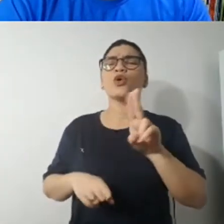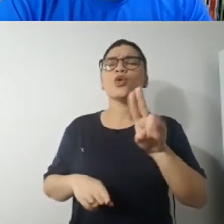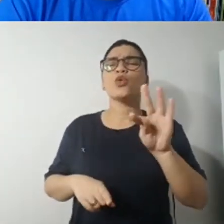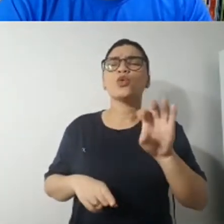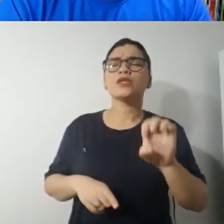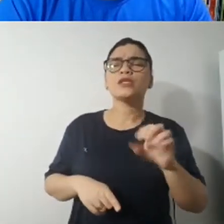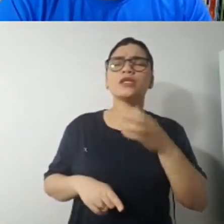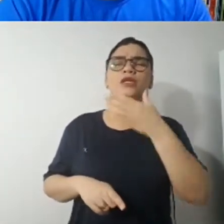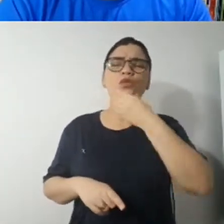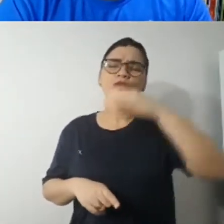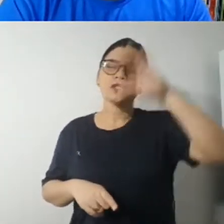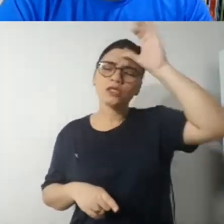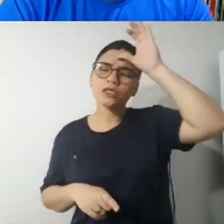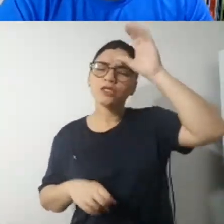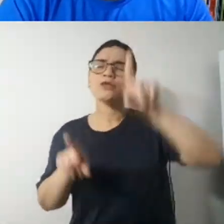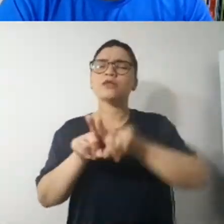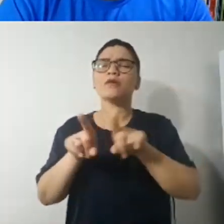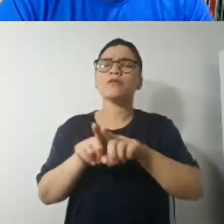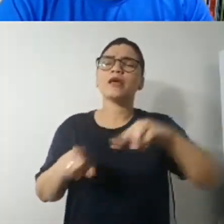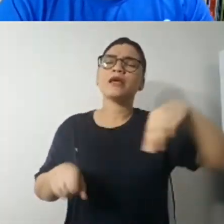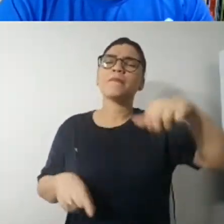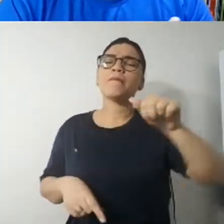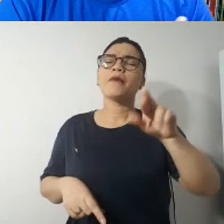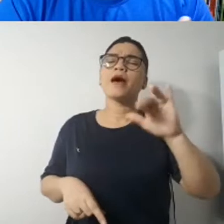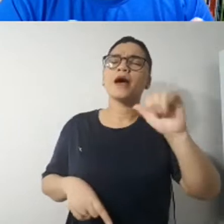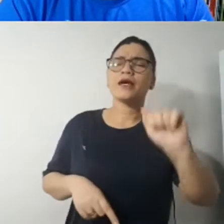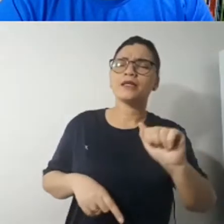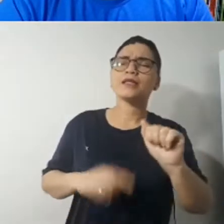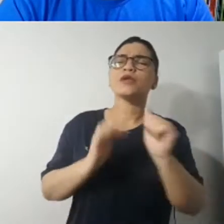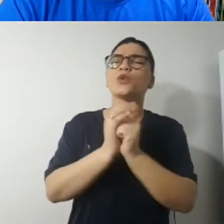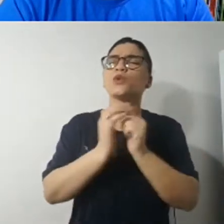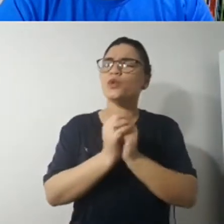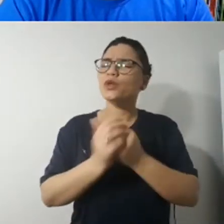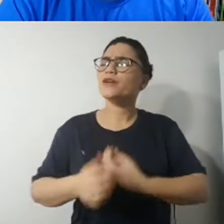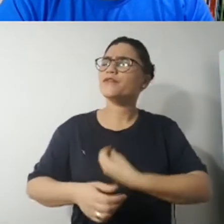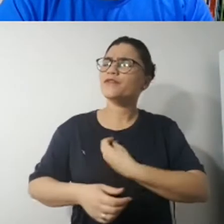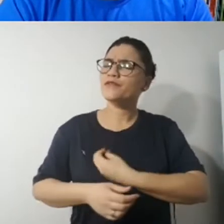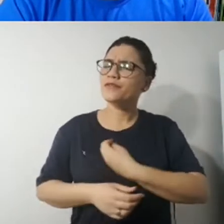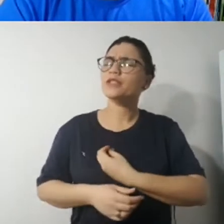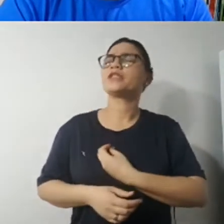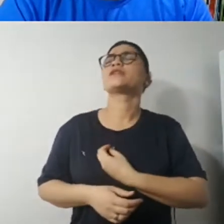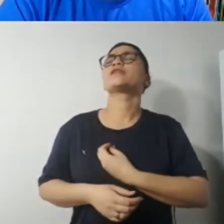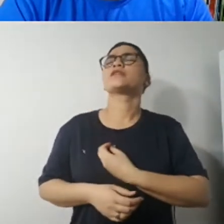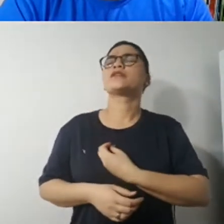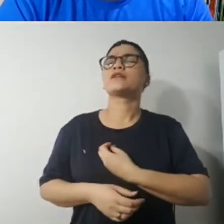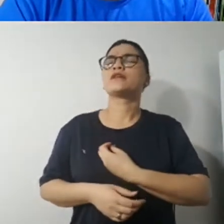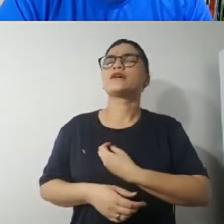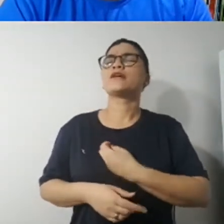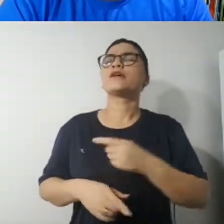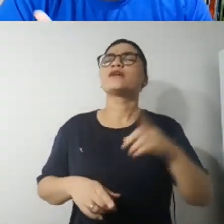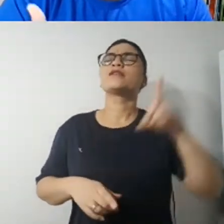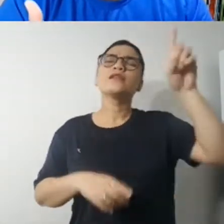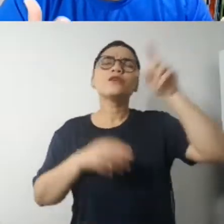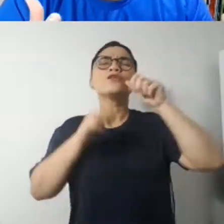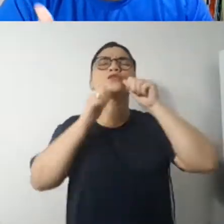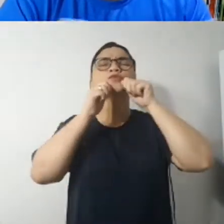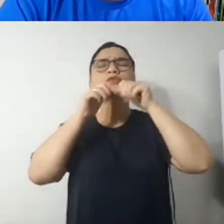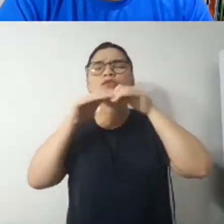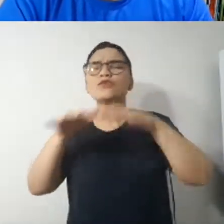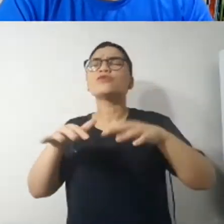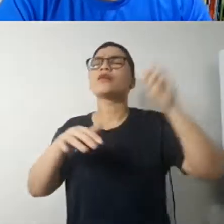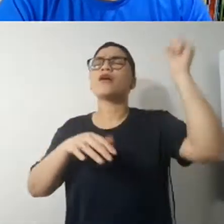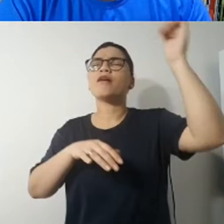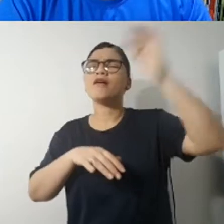pediu oração pela saúde dela. Que o Senhor esteja cuidando, Pai. Que a tua graça, a tua misericórdia, a tua bondade repouse sobre cada um de nós,